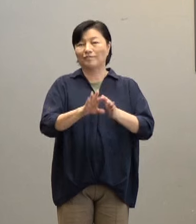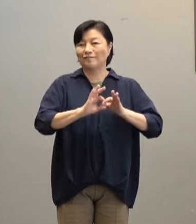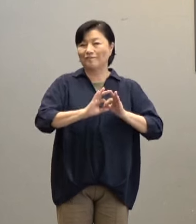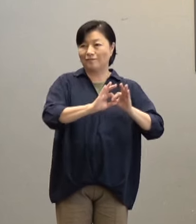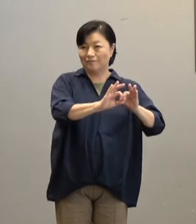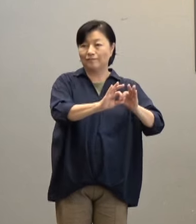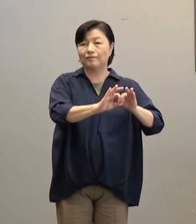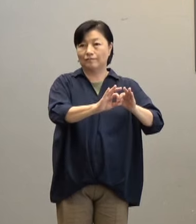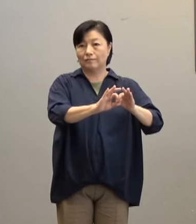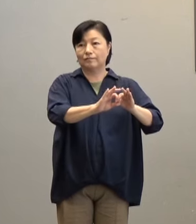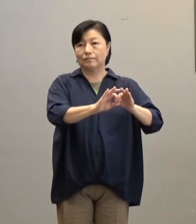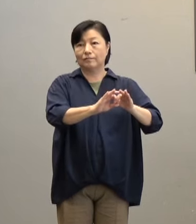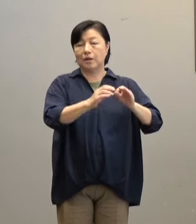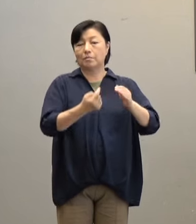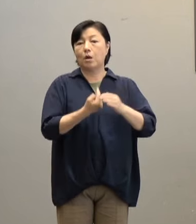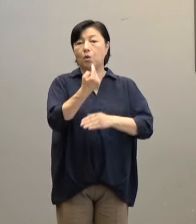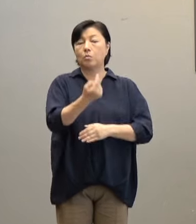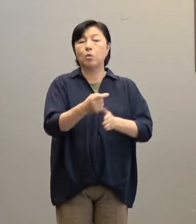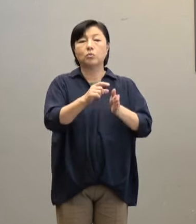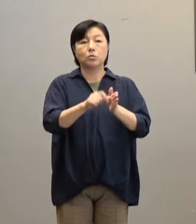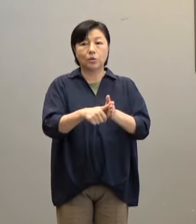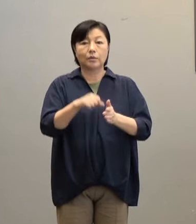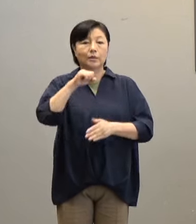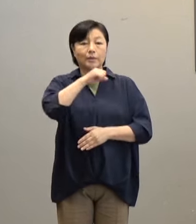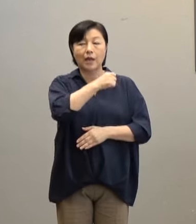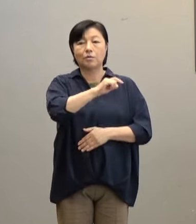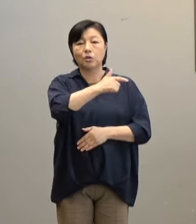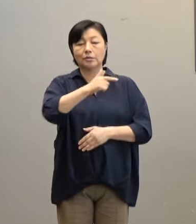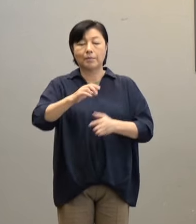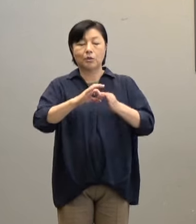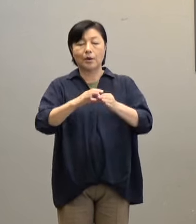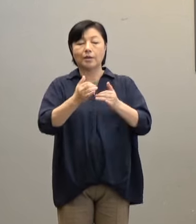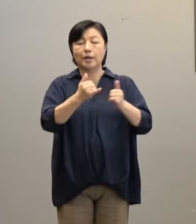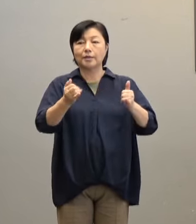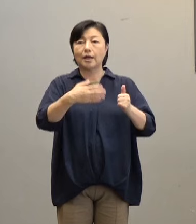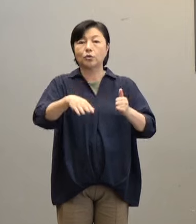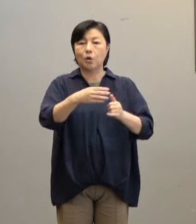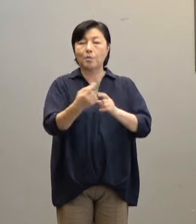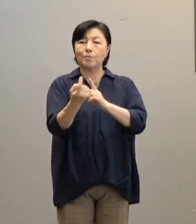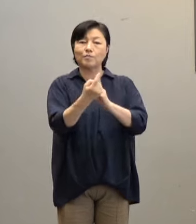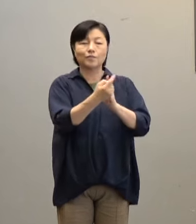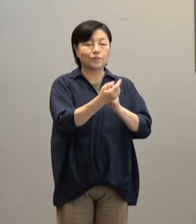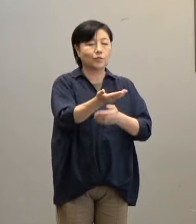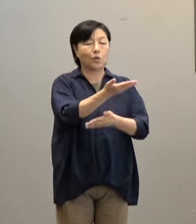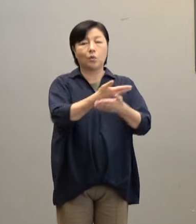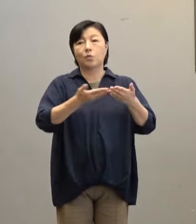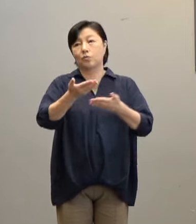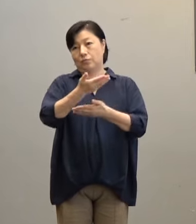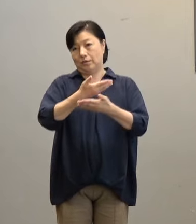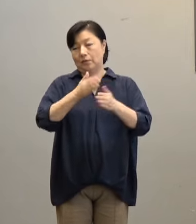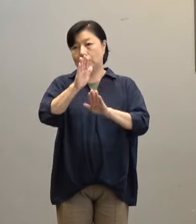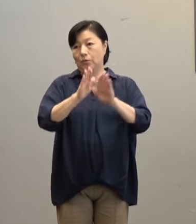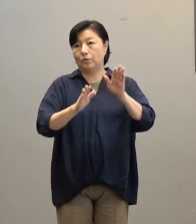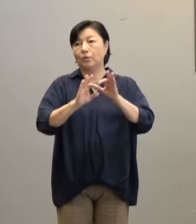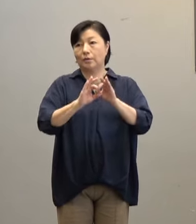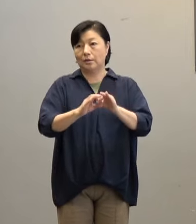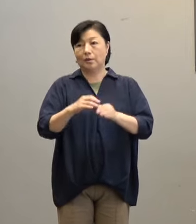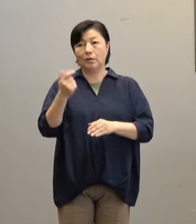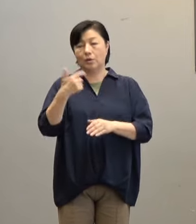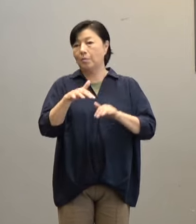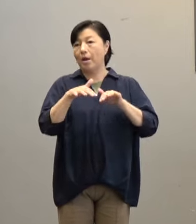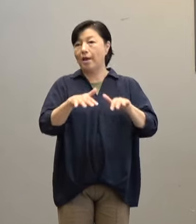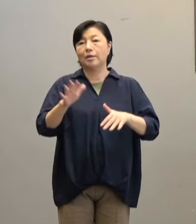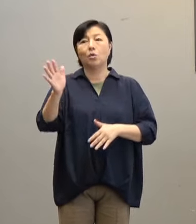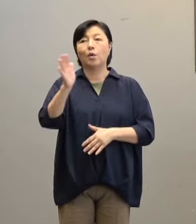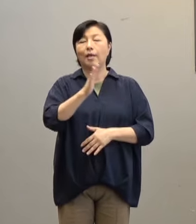また訪問した際に、台湾のさまざまな関係者の方々ともお会いをし、交流させていただいておりますので、まあ、その点はしっかり影響ないように